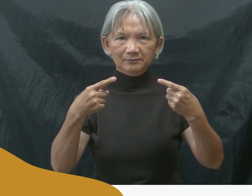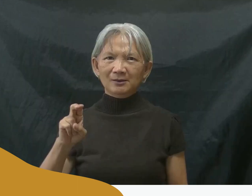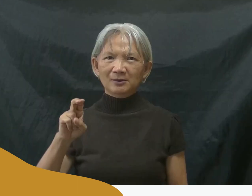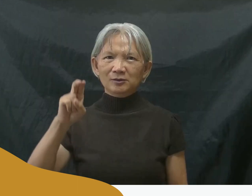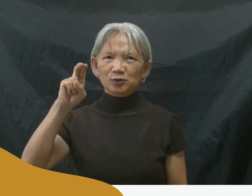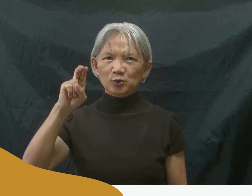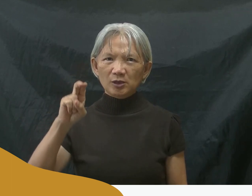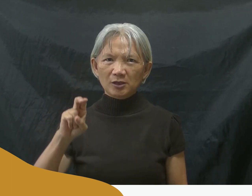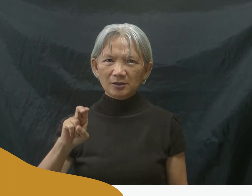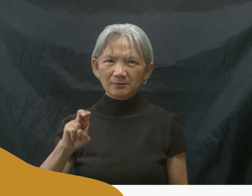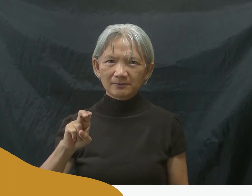作，